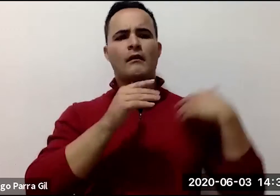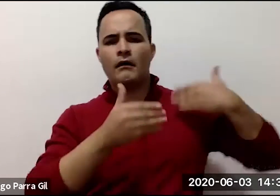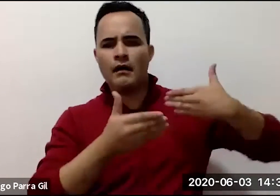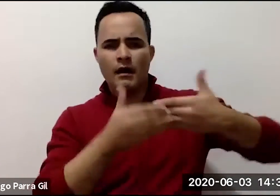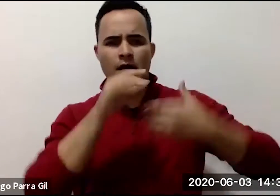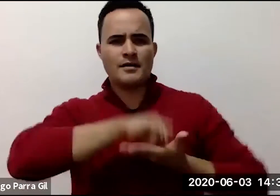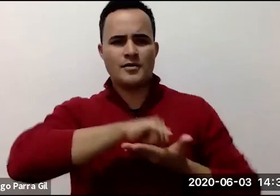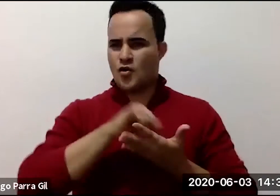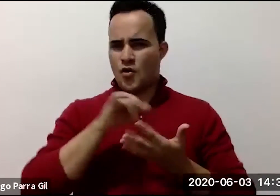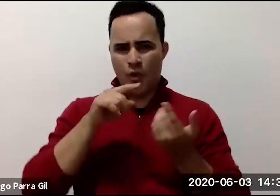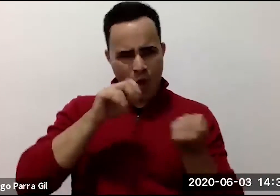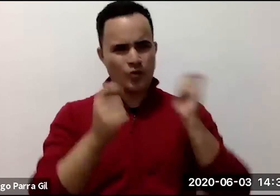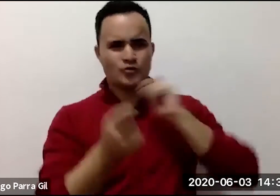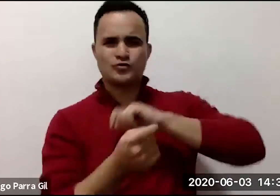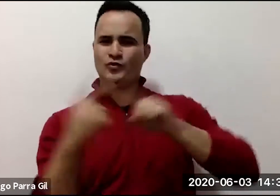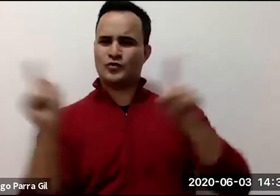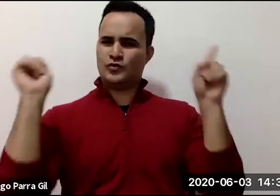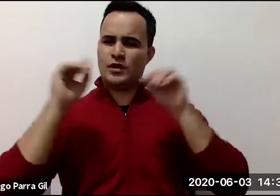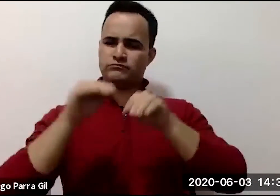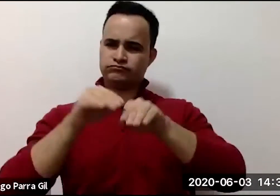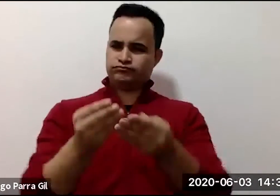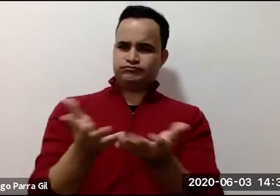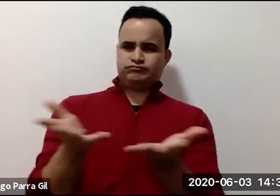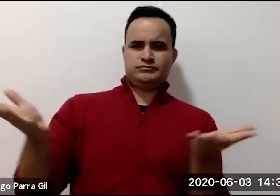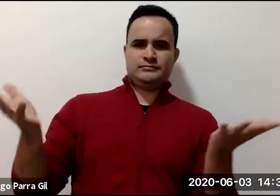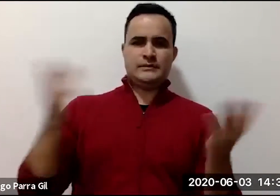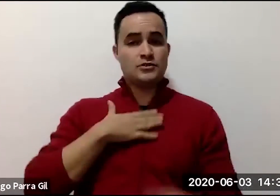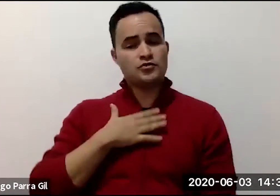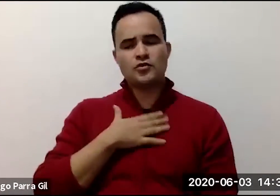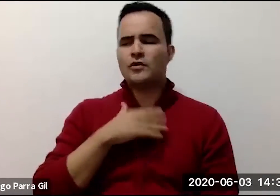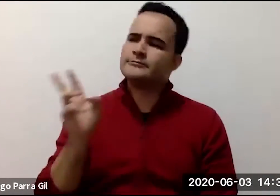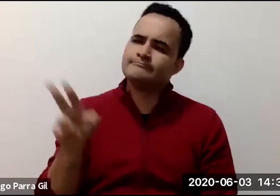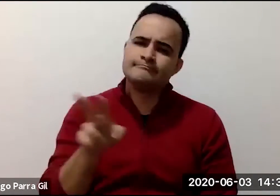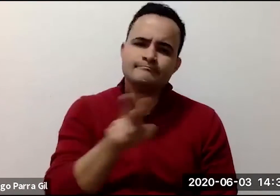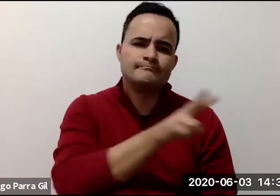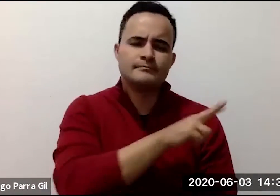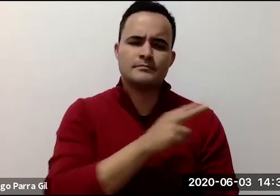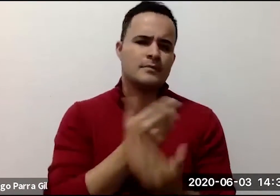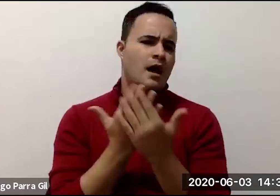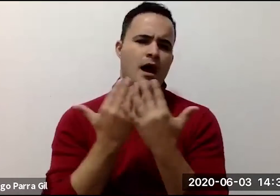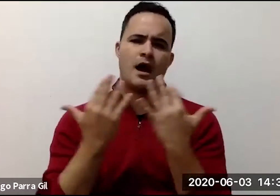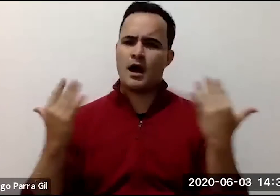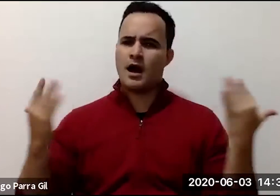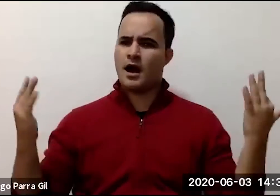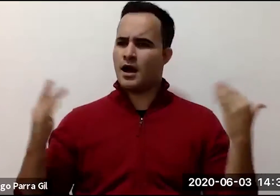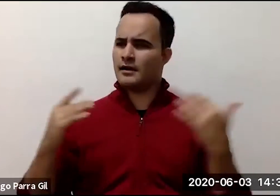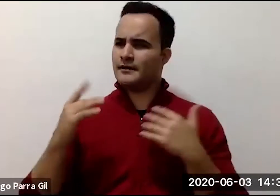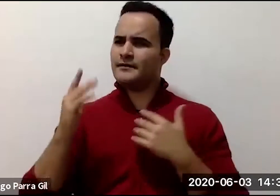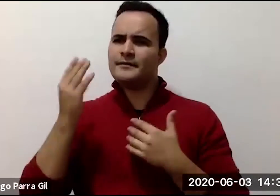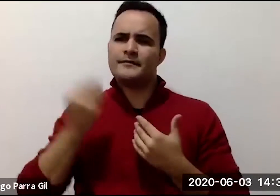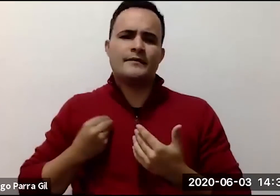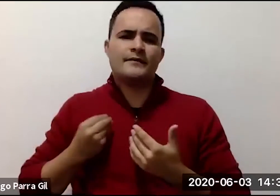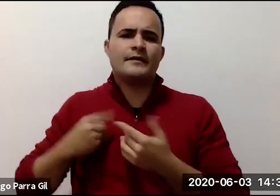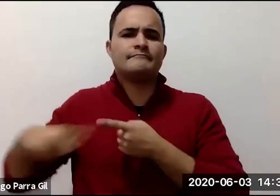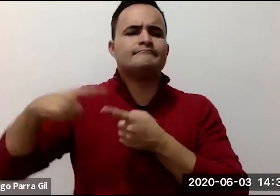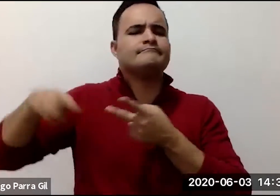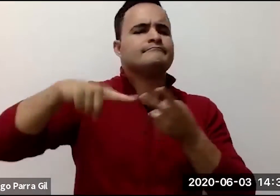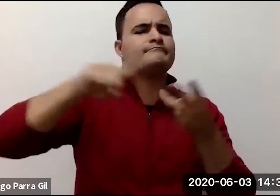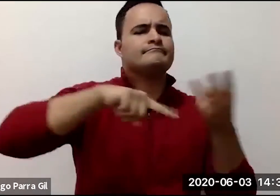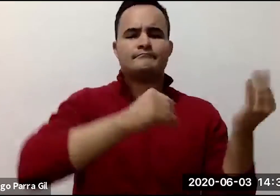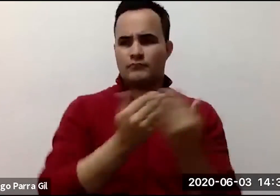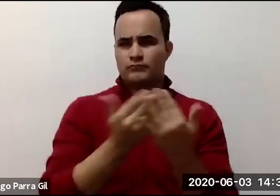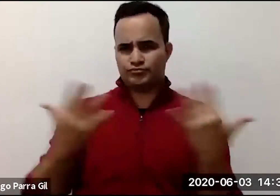vengo apreciando una pluralidad de experiencias de confinamientos en la comunidad con discapacidad. Una pluralidad que